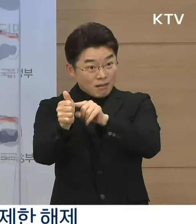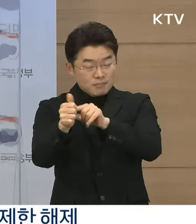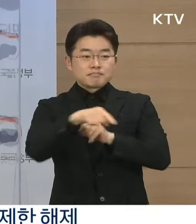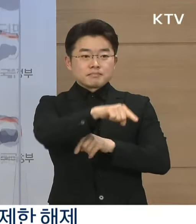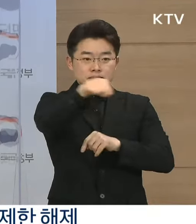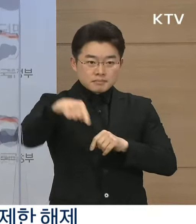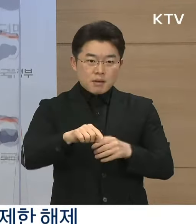제공 및 광고를 포함하고 있습니다.